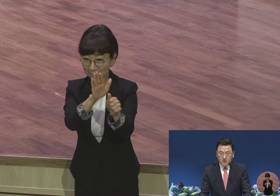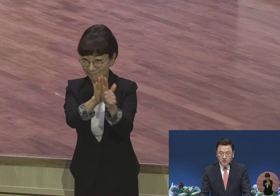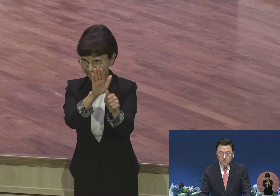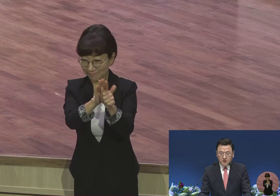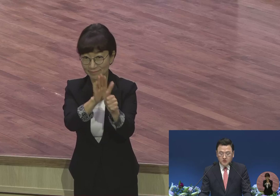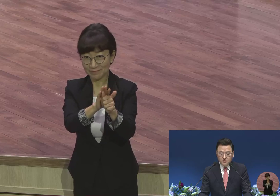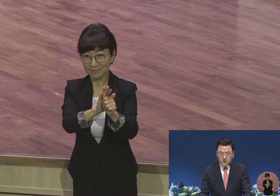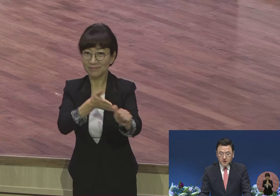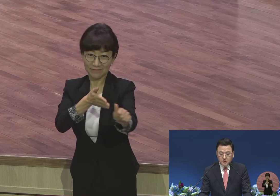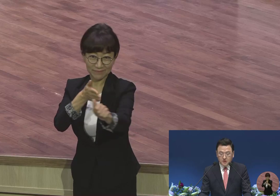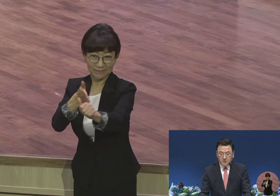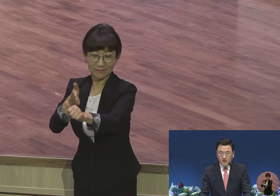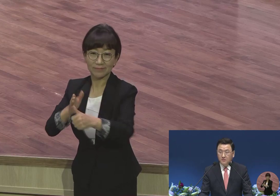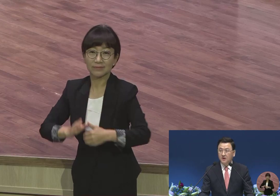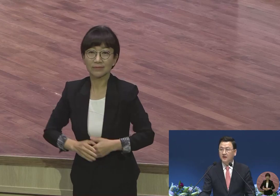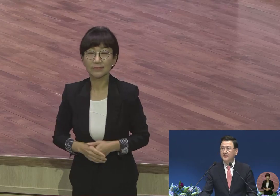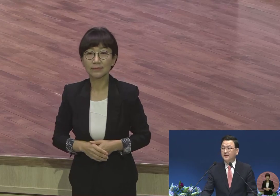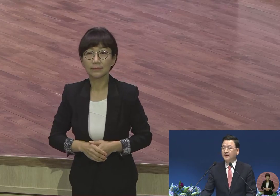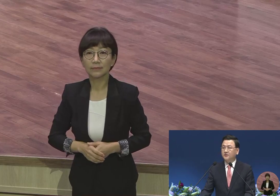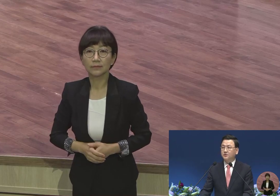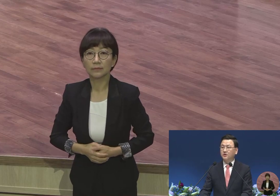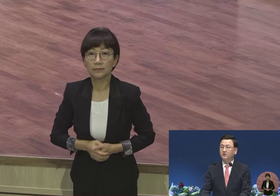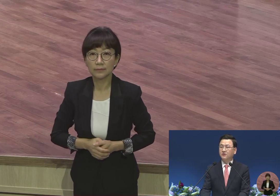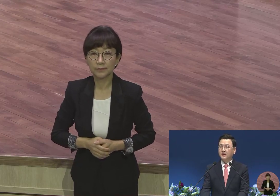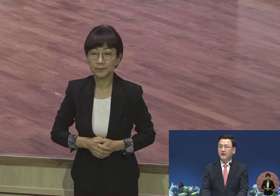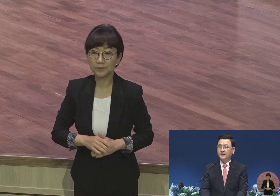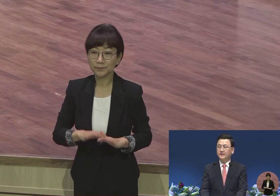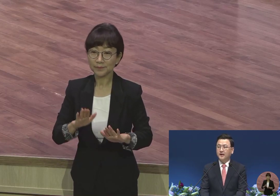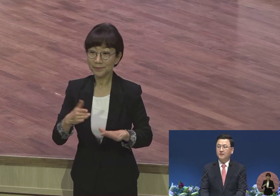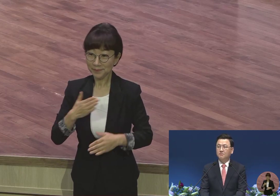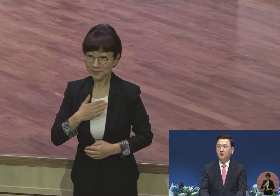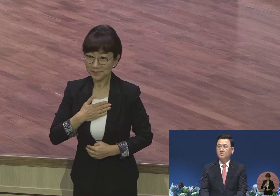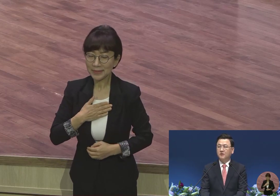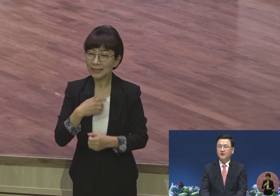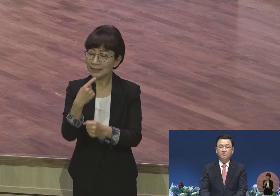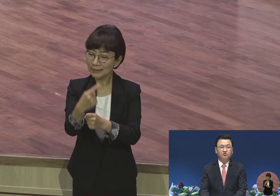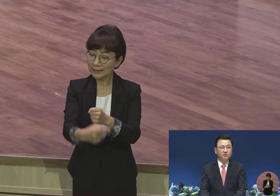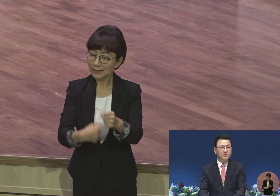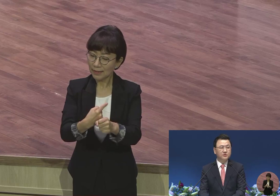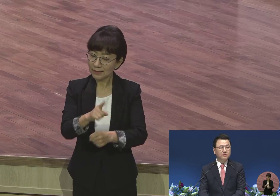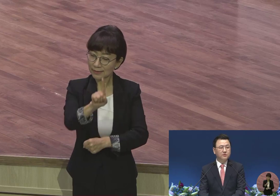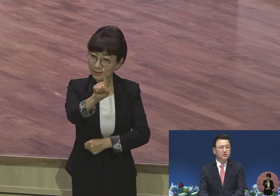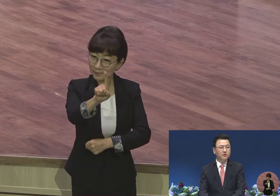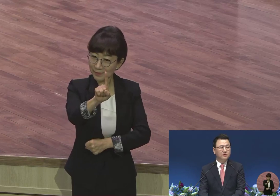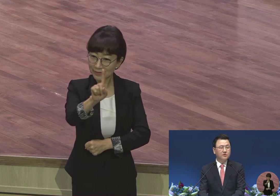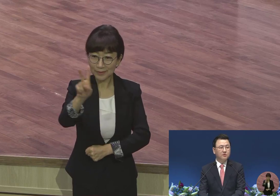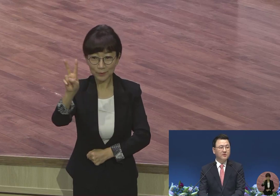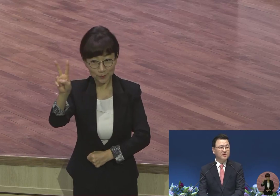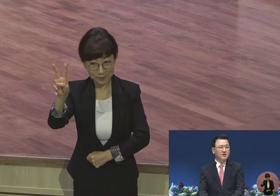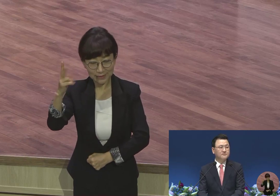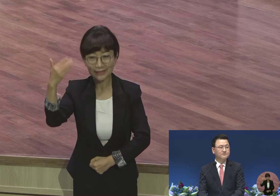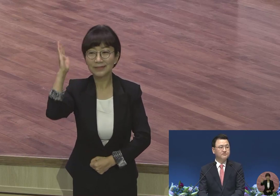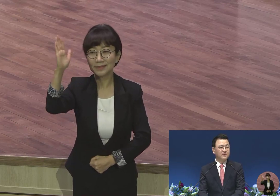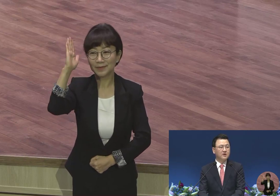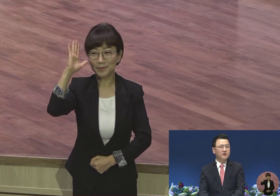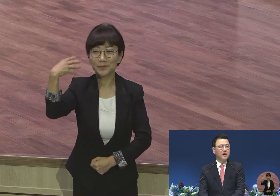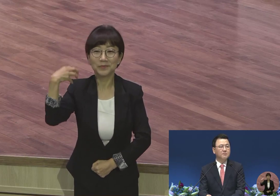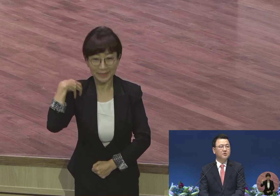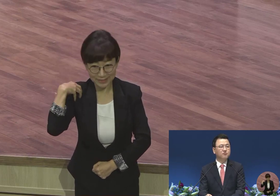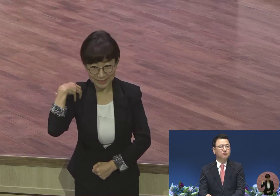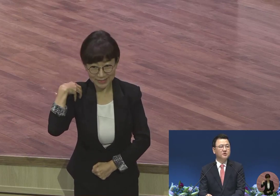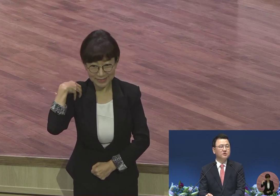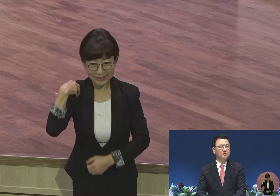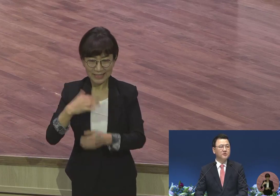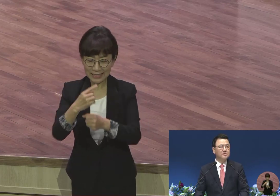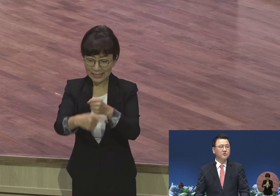지속으로 기도해 주시기를 바랍니다. 저는 1년에 한 번 아니면 두 번 정도 설교합니다. 1년에